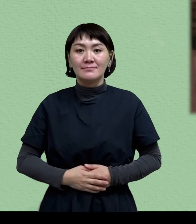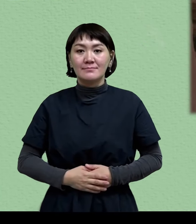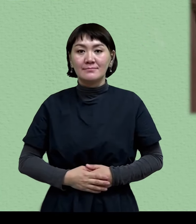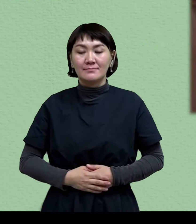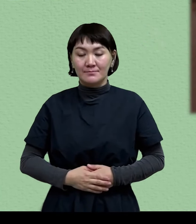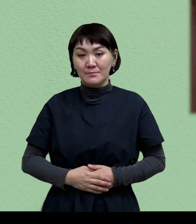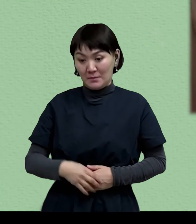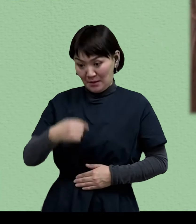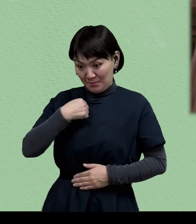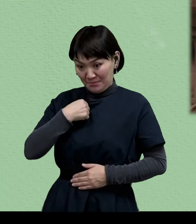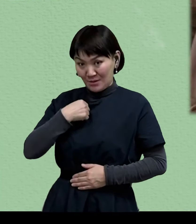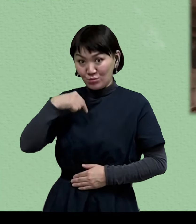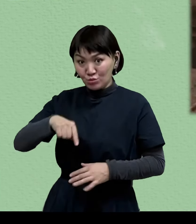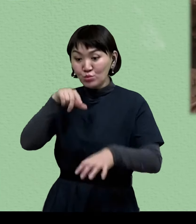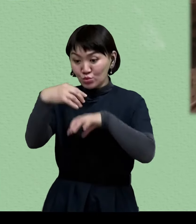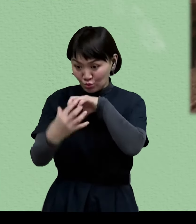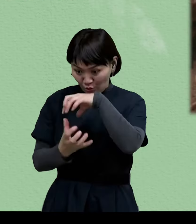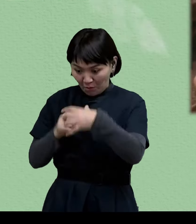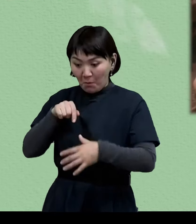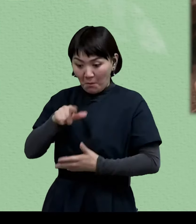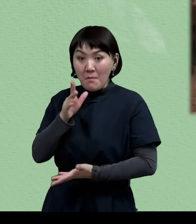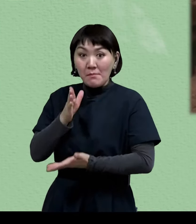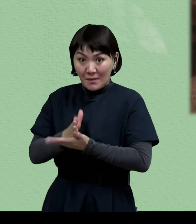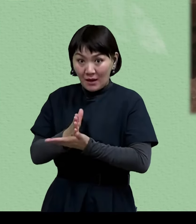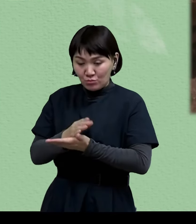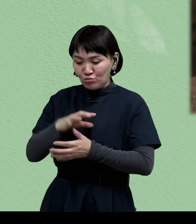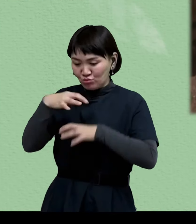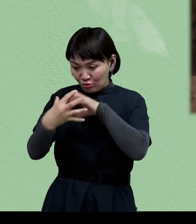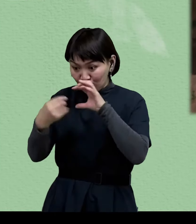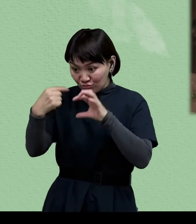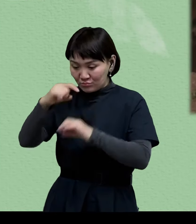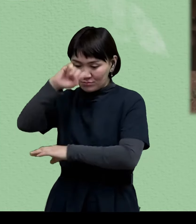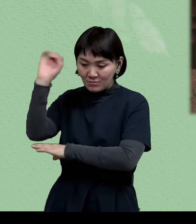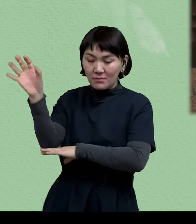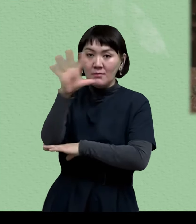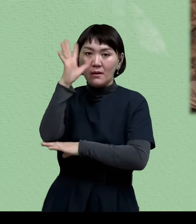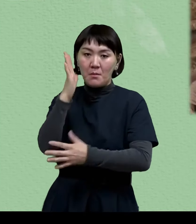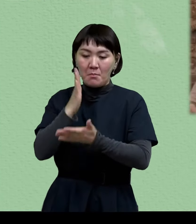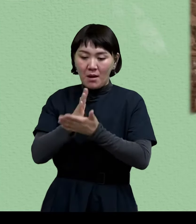Би ертөнцид байгаа үедээ ертөнцийн гэрэл байна гэж хариулав.